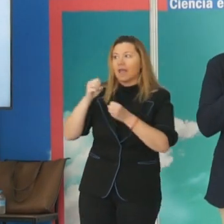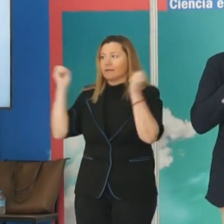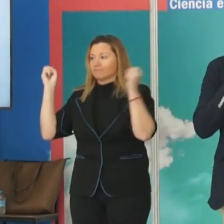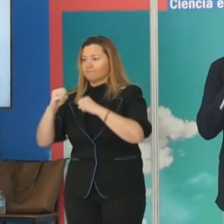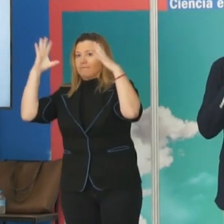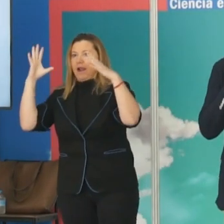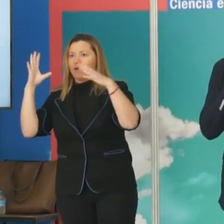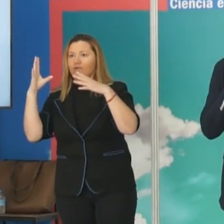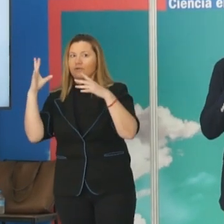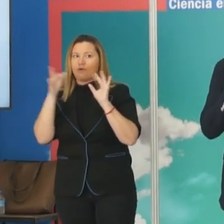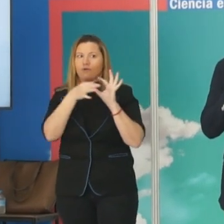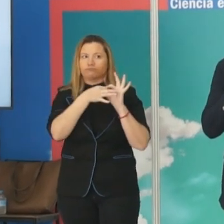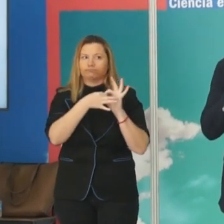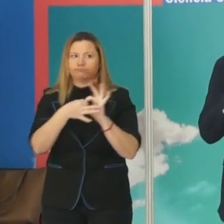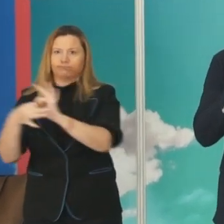por parte de un hilo